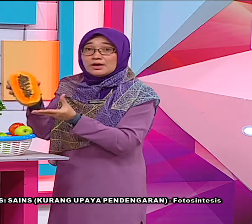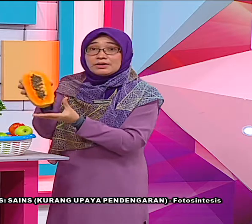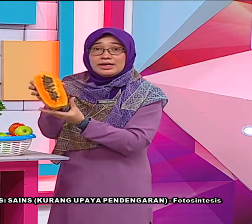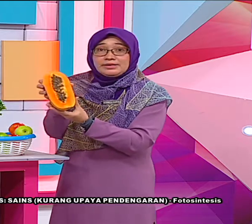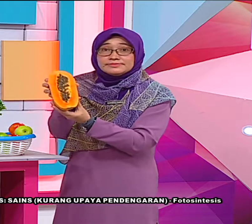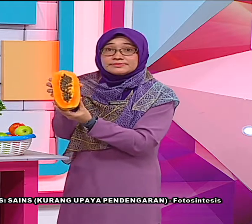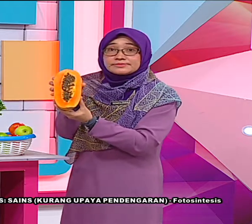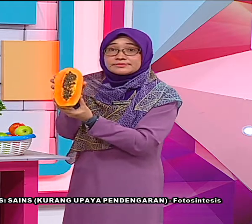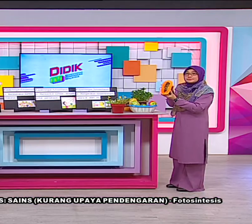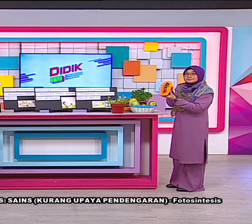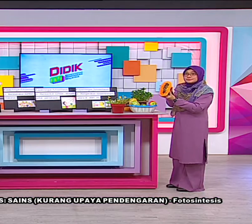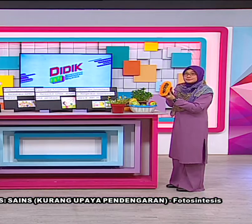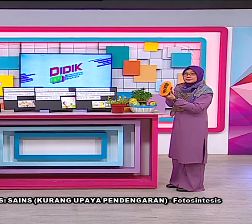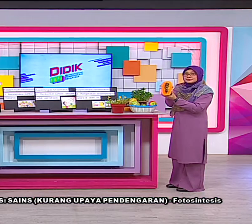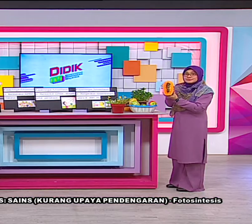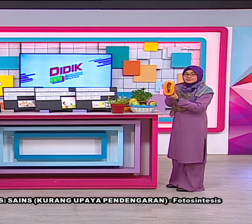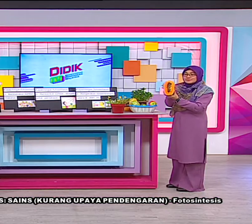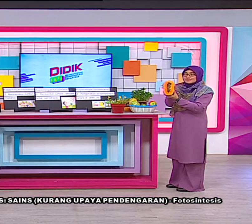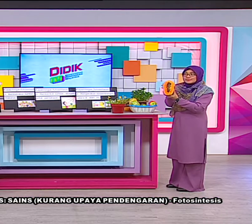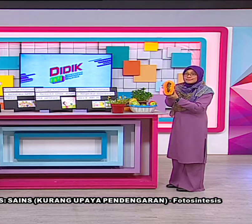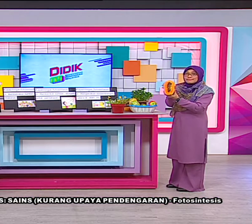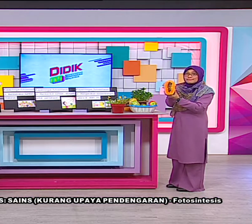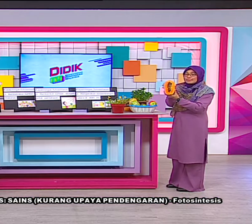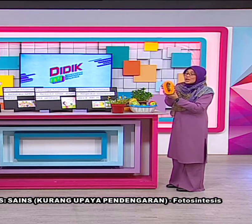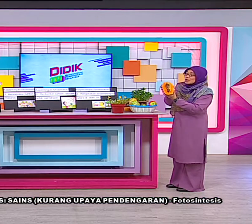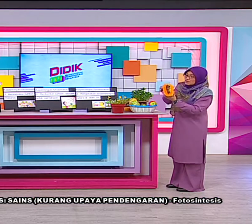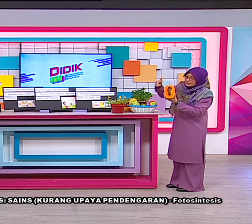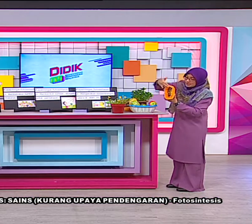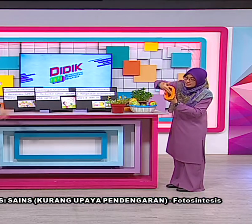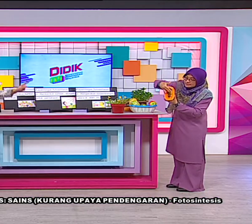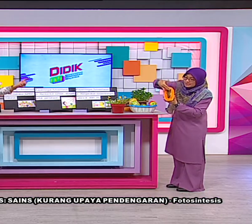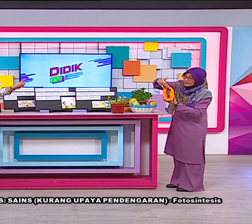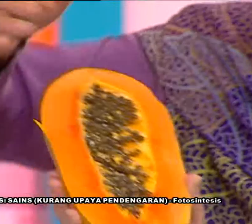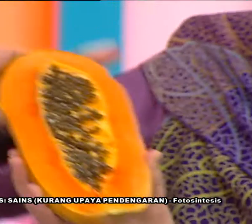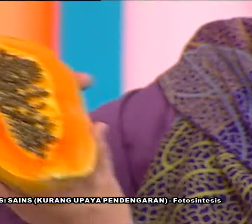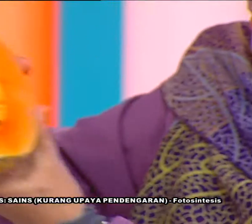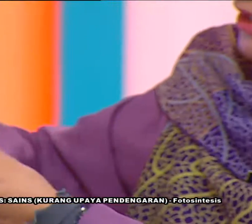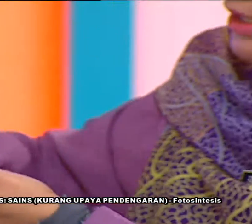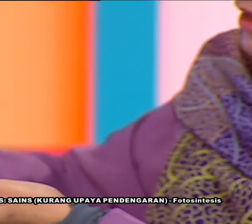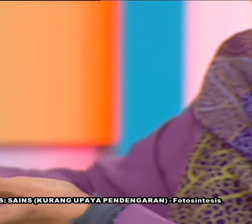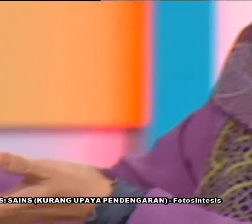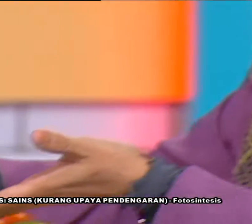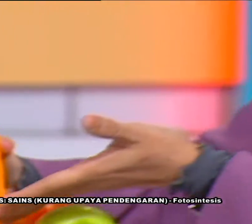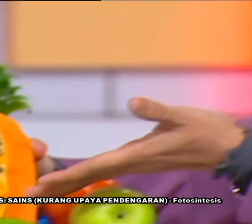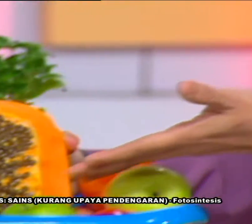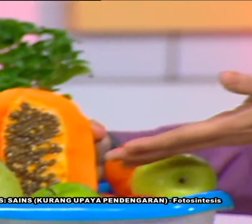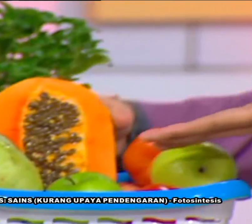oke Oh itu biji benih kece gurunya bejana minyak Oke biji